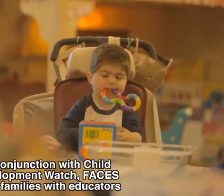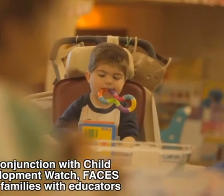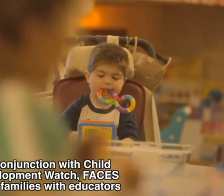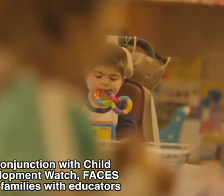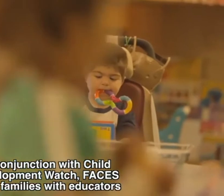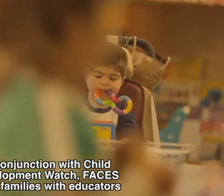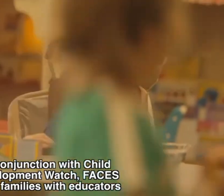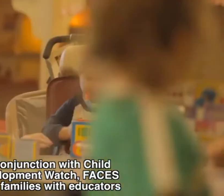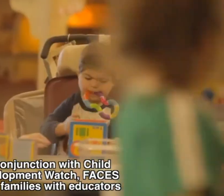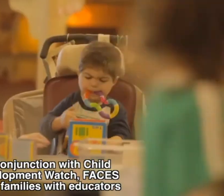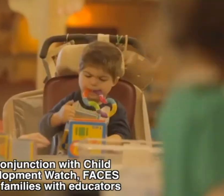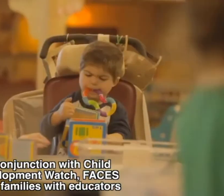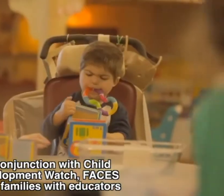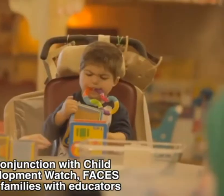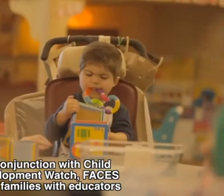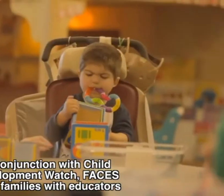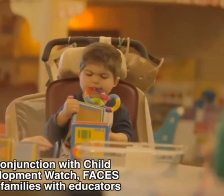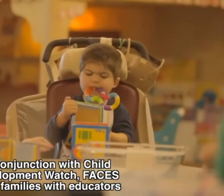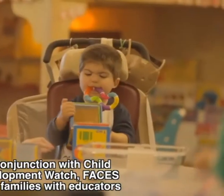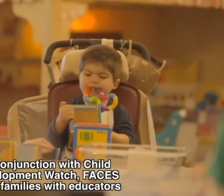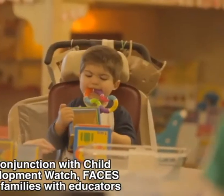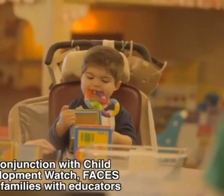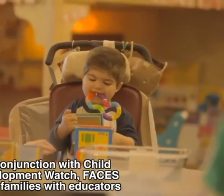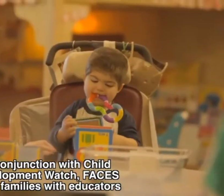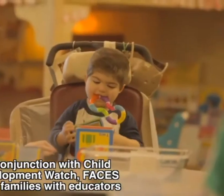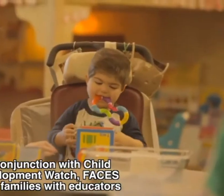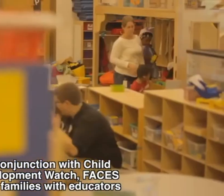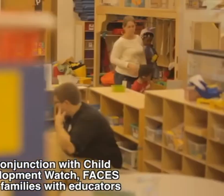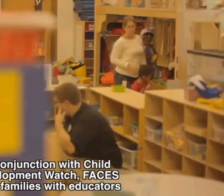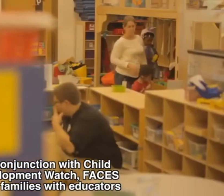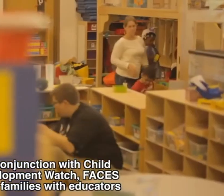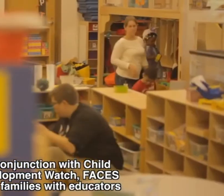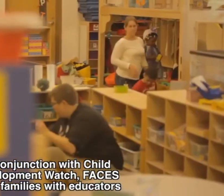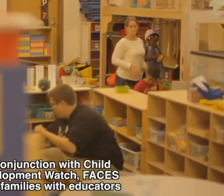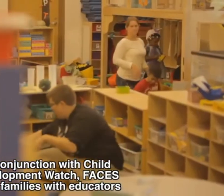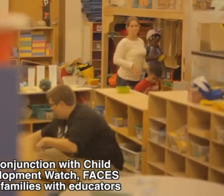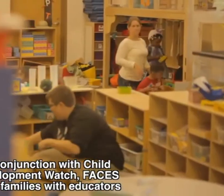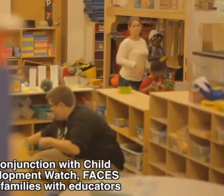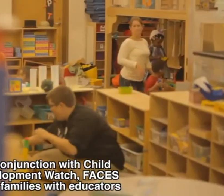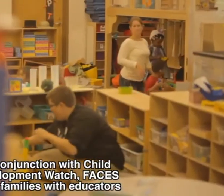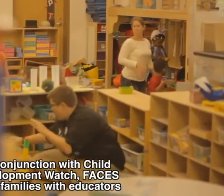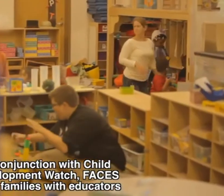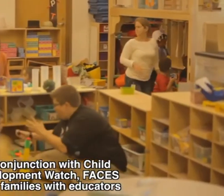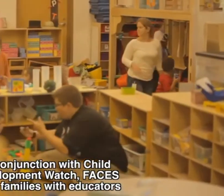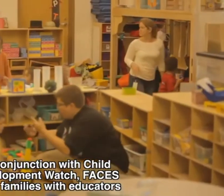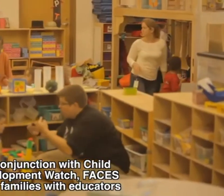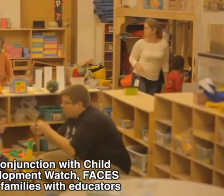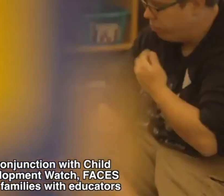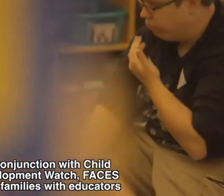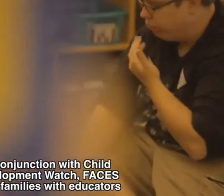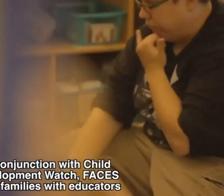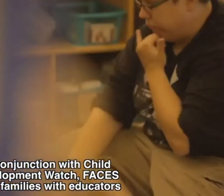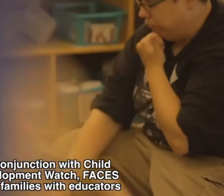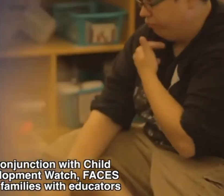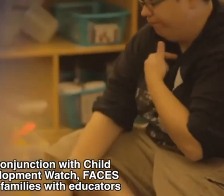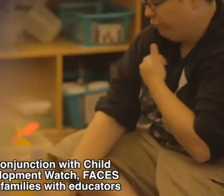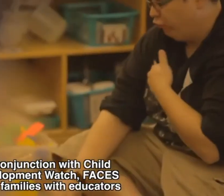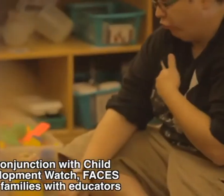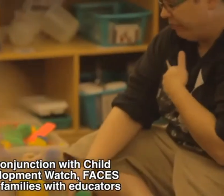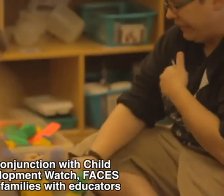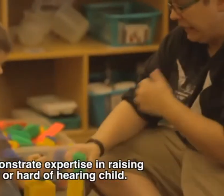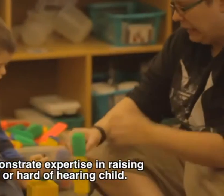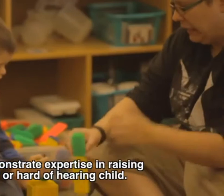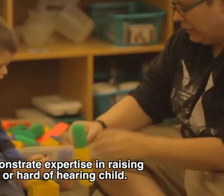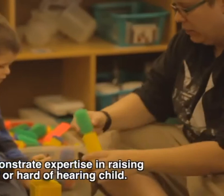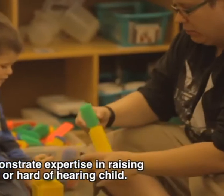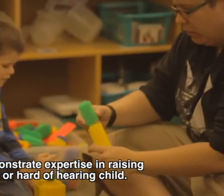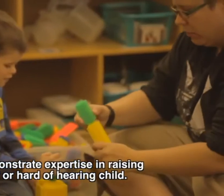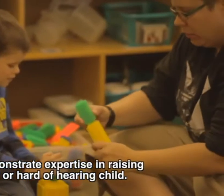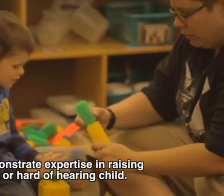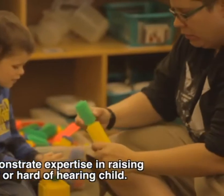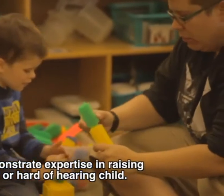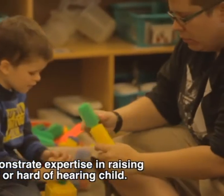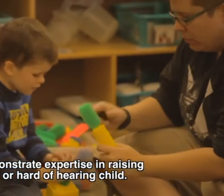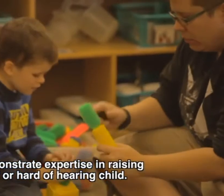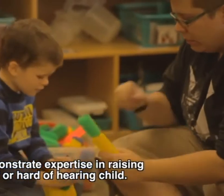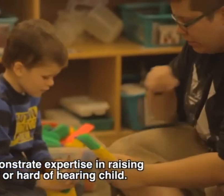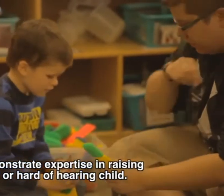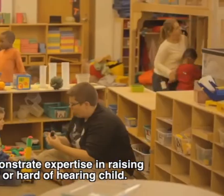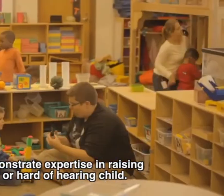con el desarrollo del niño mirando las caras de pares de familias con educadores quienes demuestran su